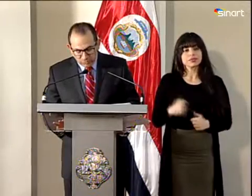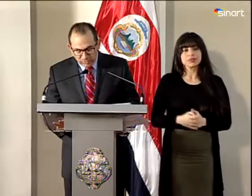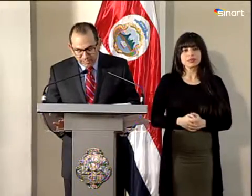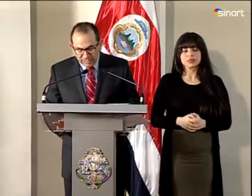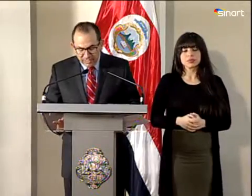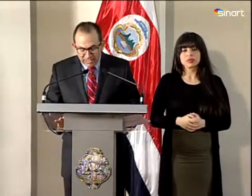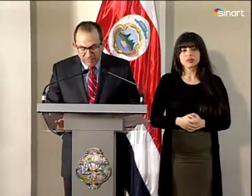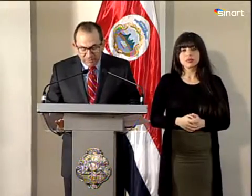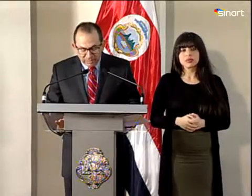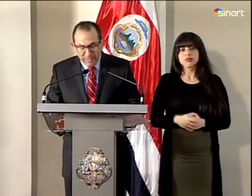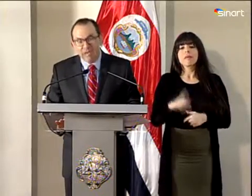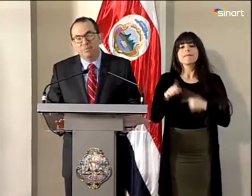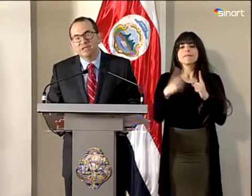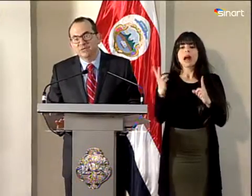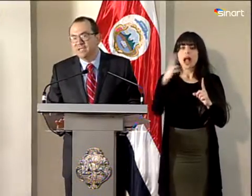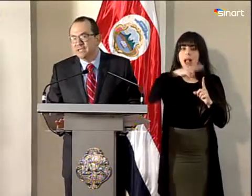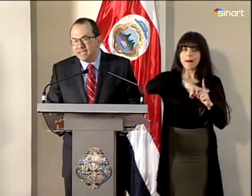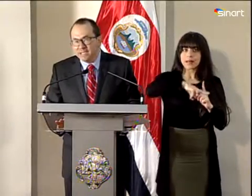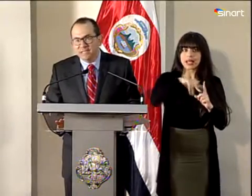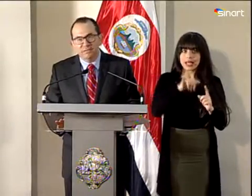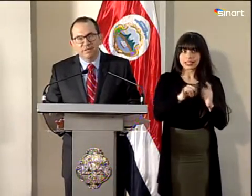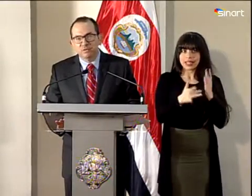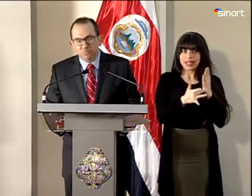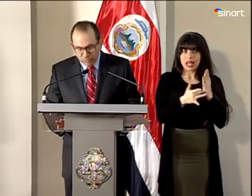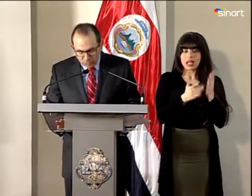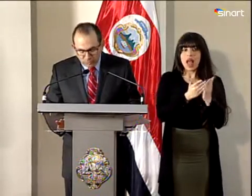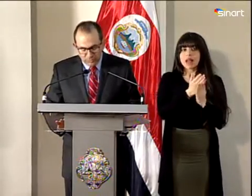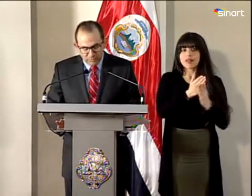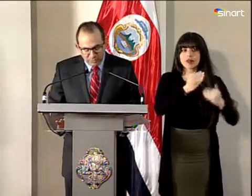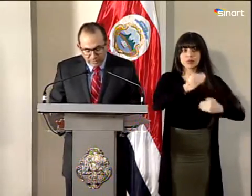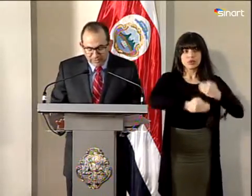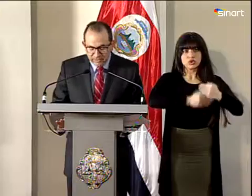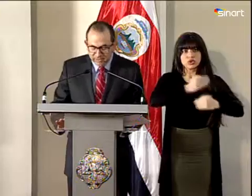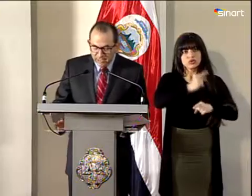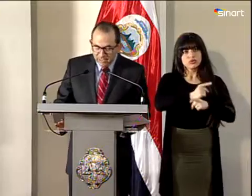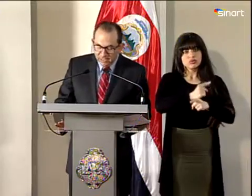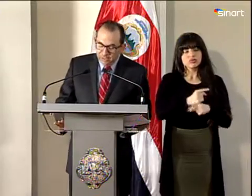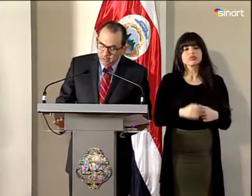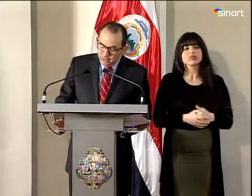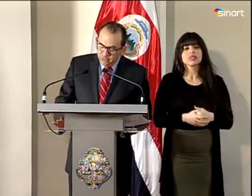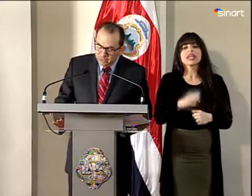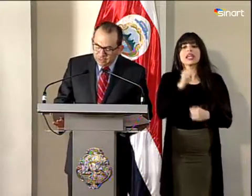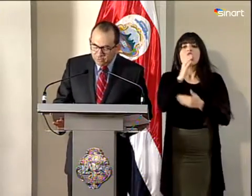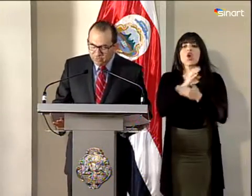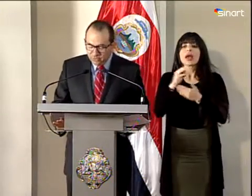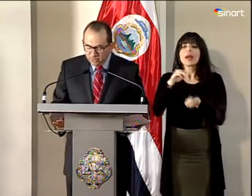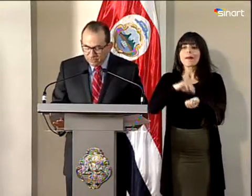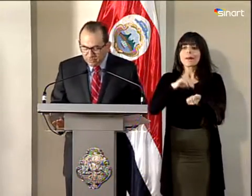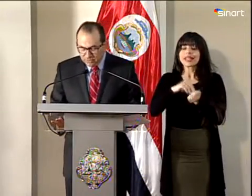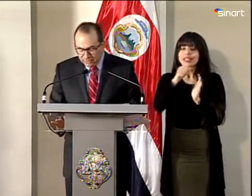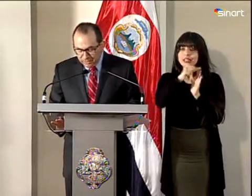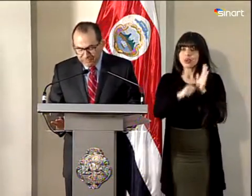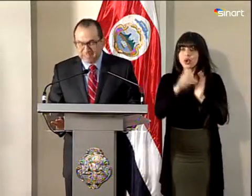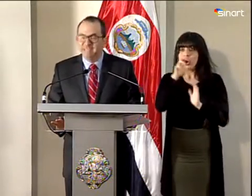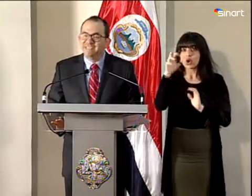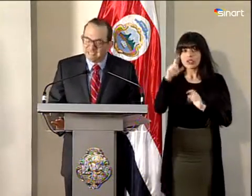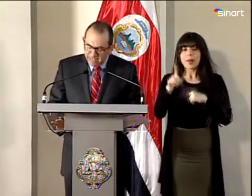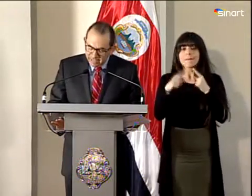Seguro Social implementará la aplicación de la técnica a través de los protocolos correspondientes, y el Colegio de Médicos y Cirujanos de Costa